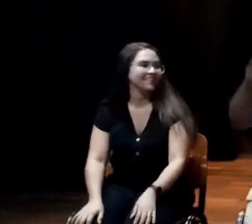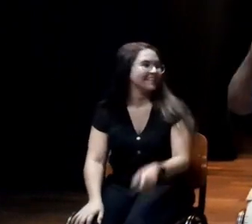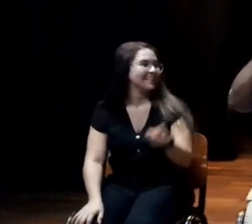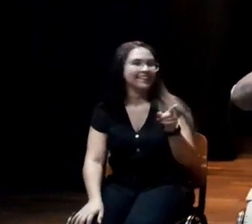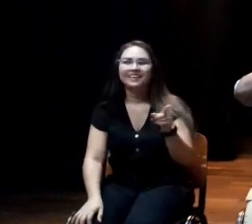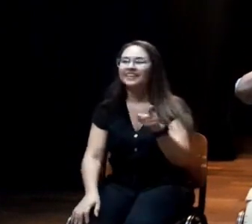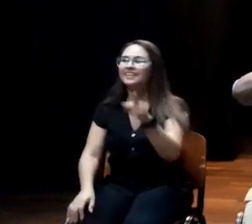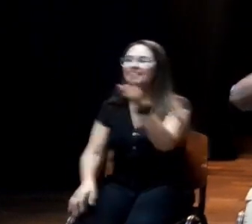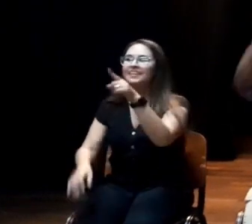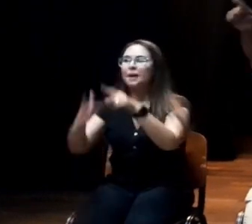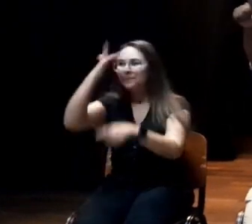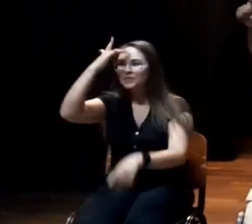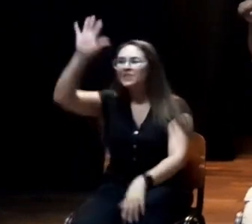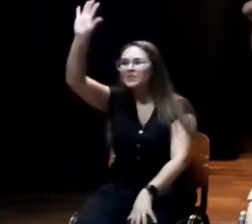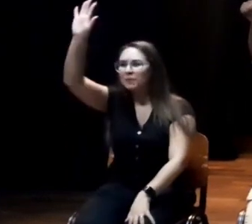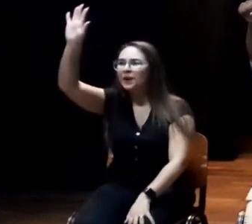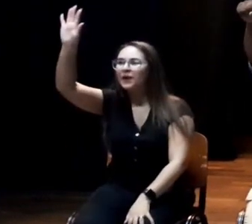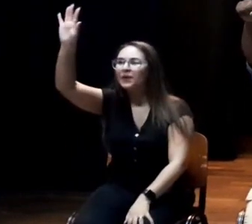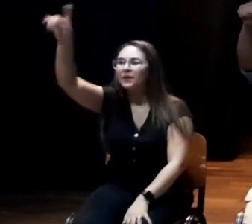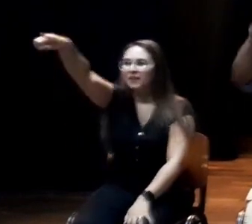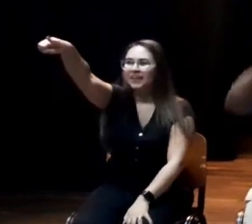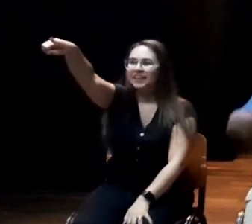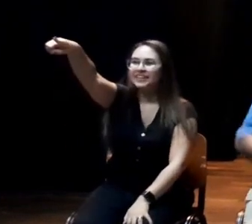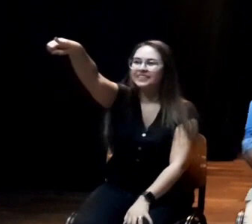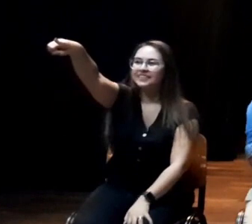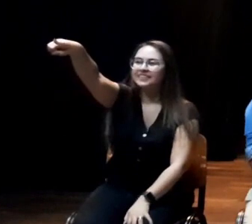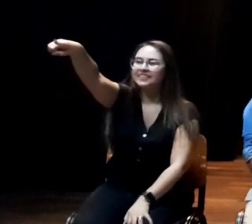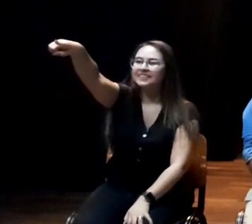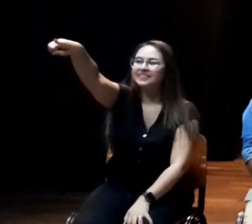Cara, fala. Alguém levantou a mão? Pode falar.